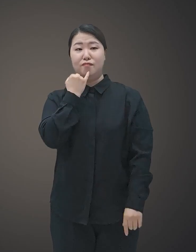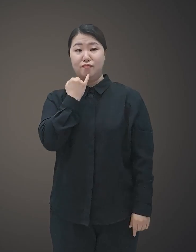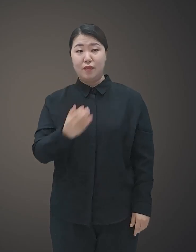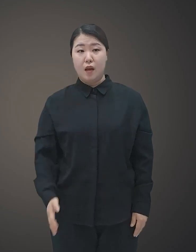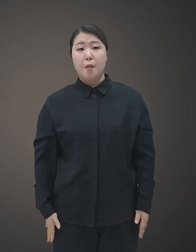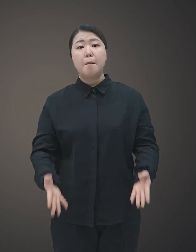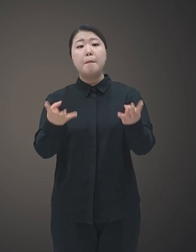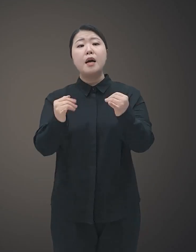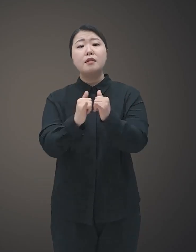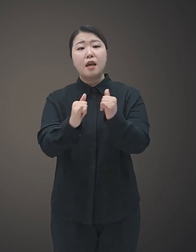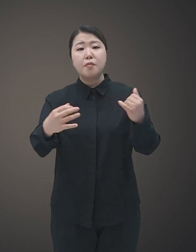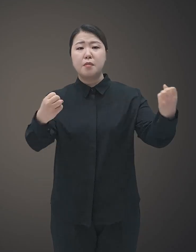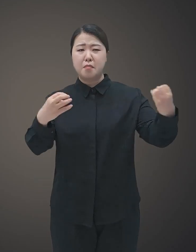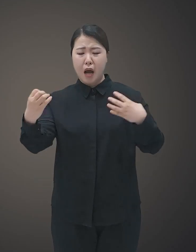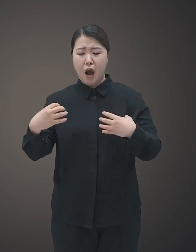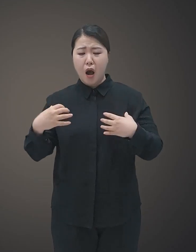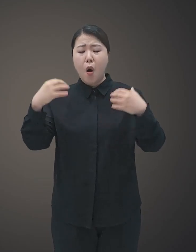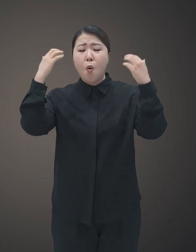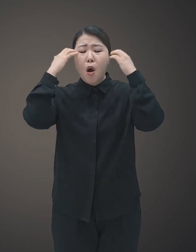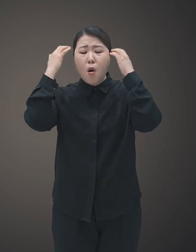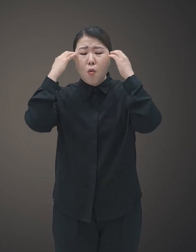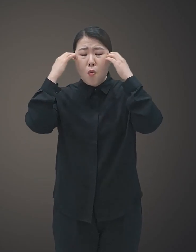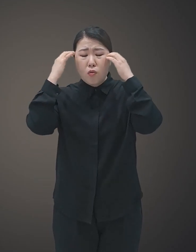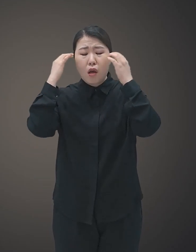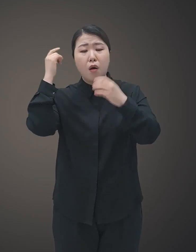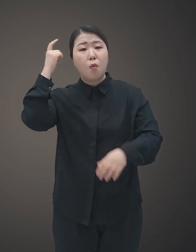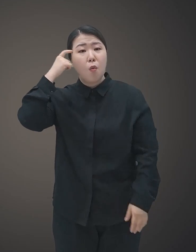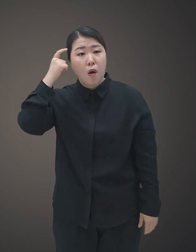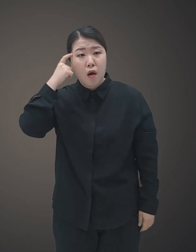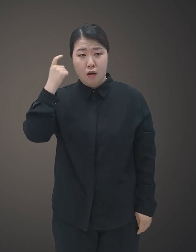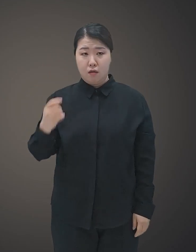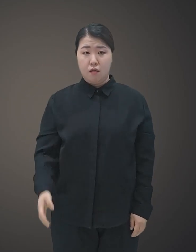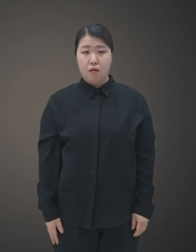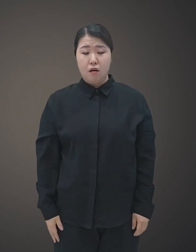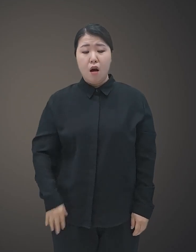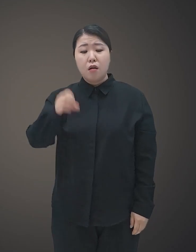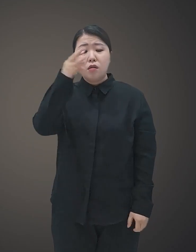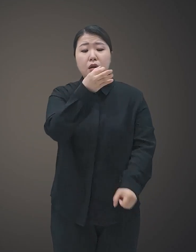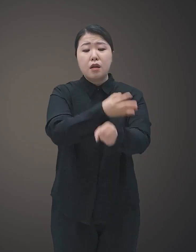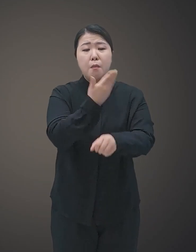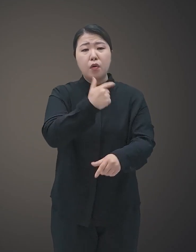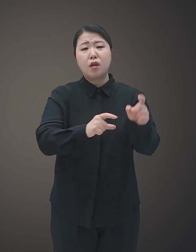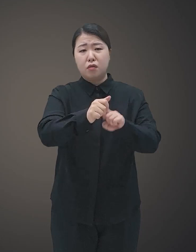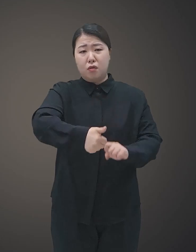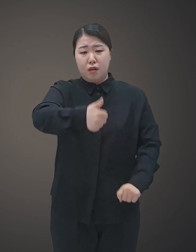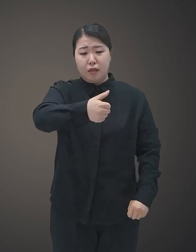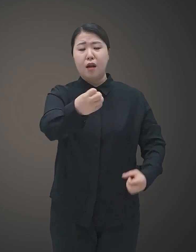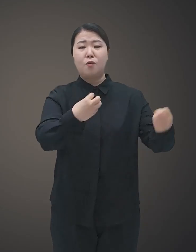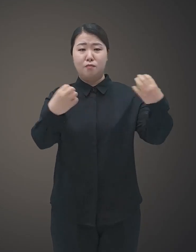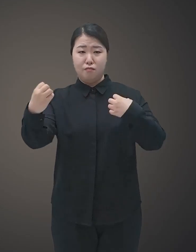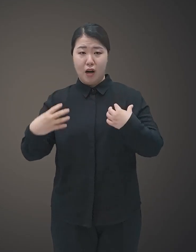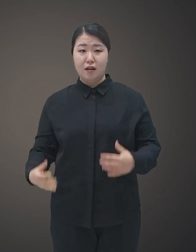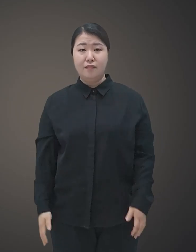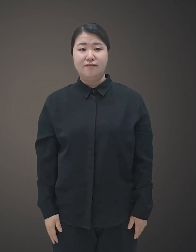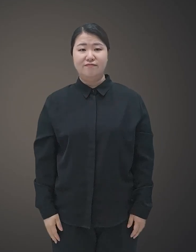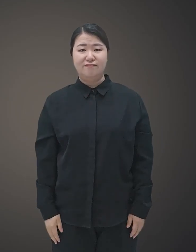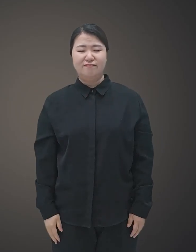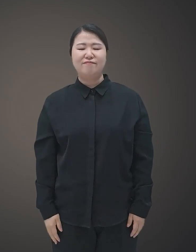많은 지인들이 그러게 왜 사서 고생을 해? 차라리 유기농을 사 먹는 게 낫겠다. 라고